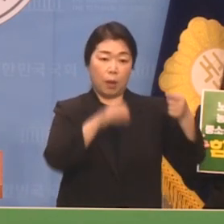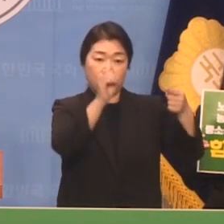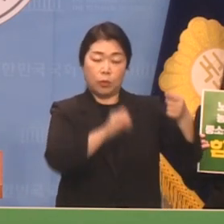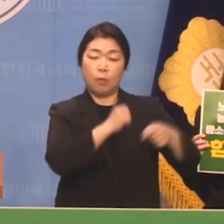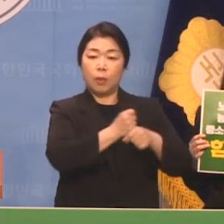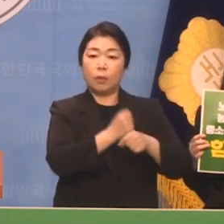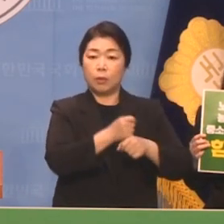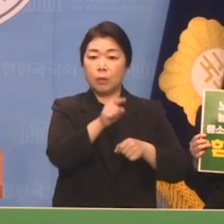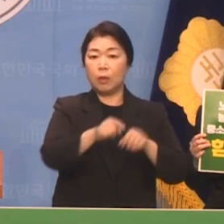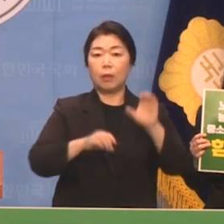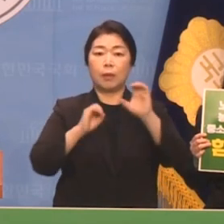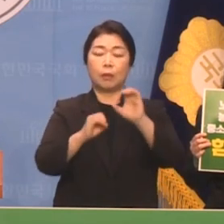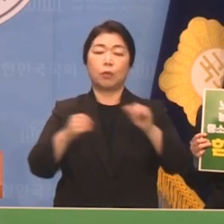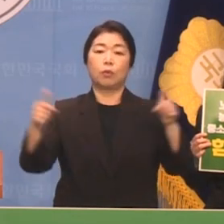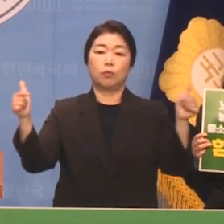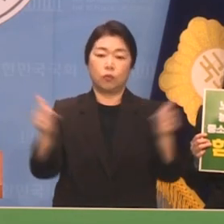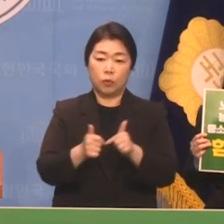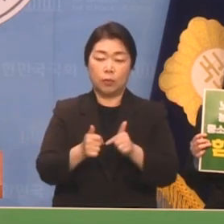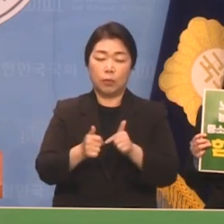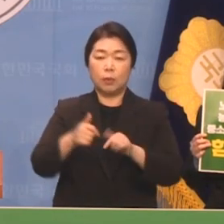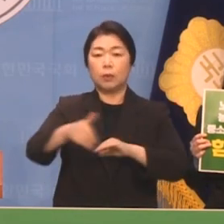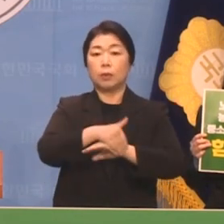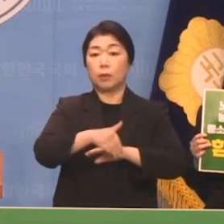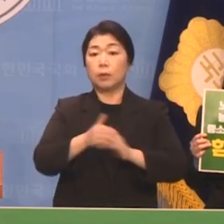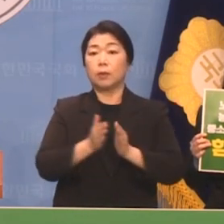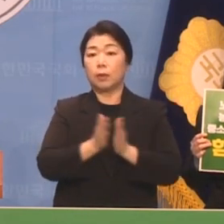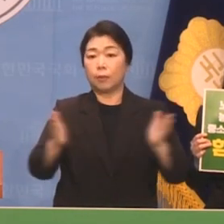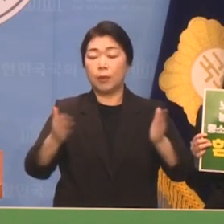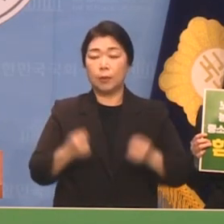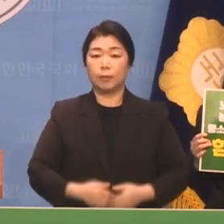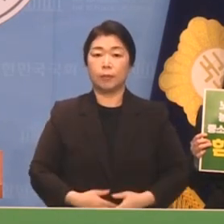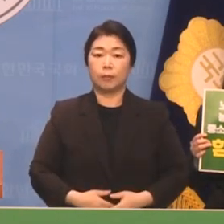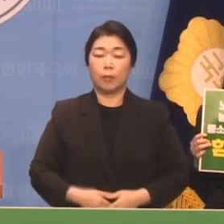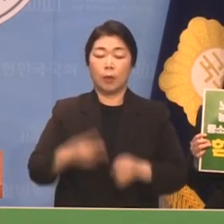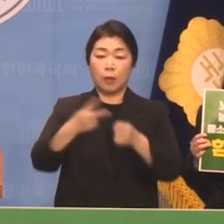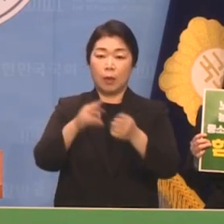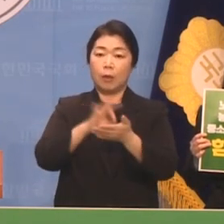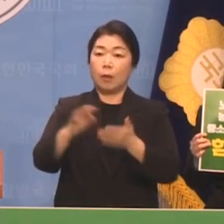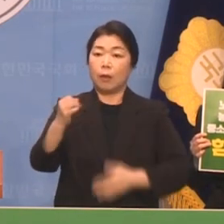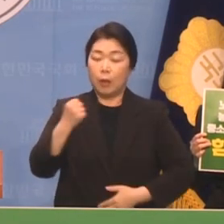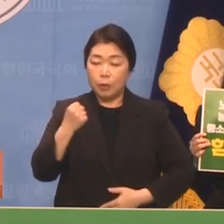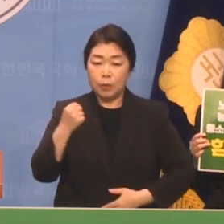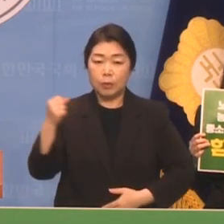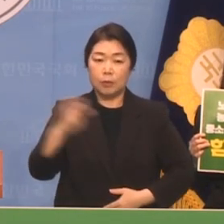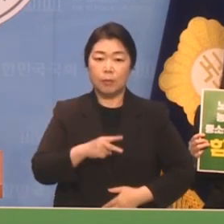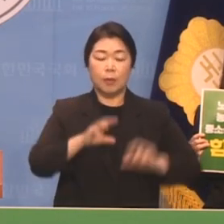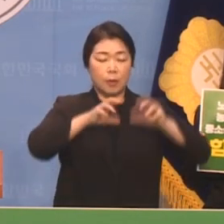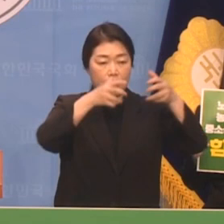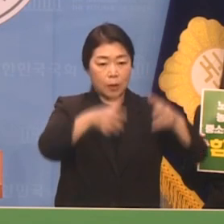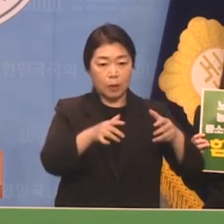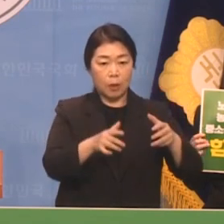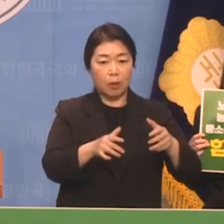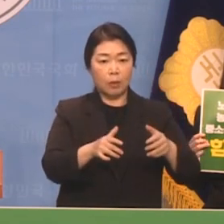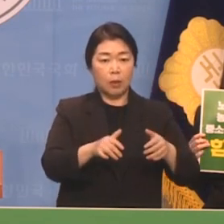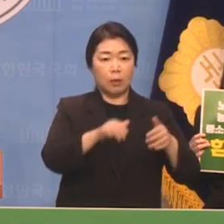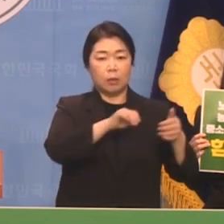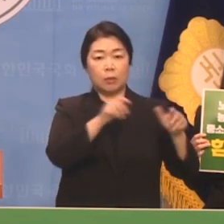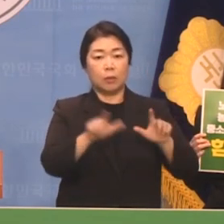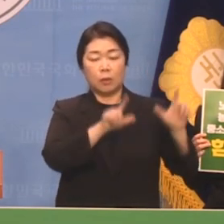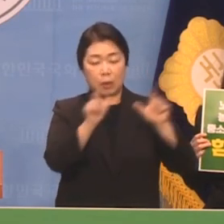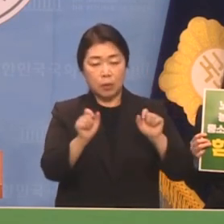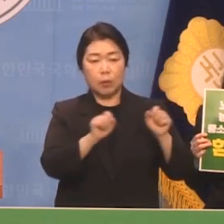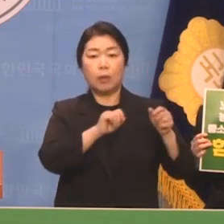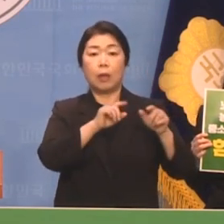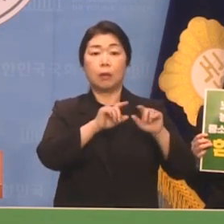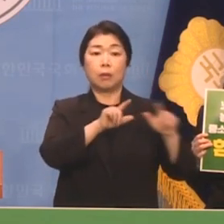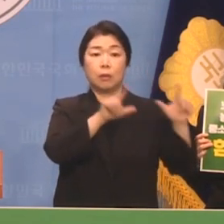경제를 실현하겠습니다. 재생에너지는 세계 시장에서 살아남을 것인지 도태할 것인지를 결정하는